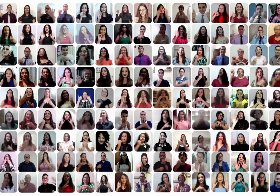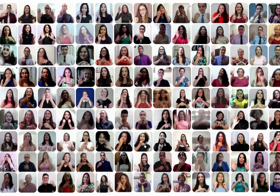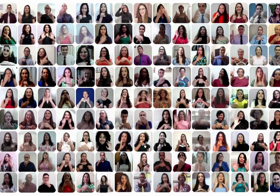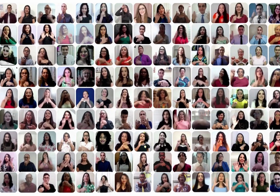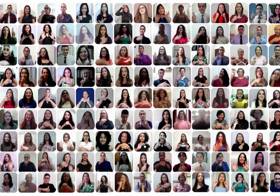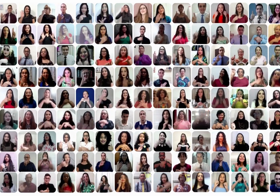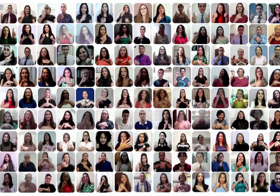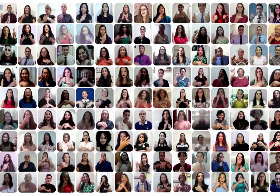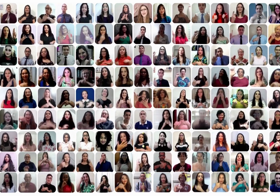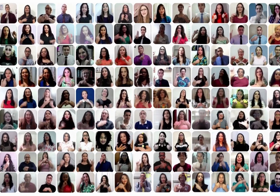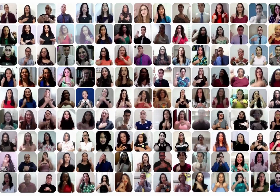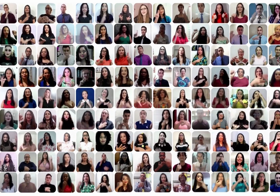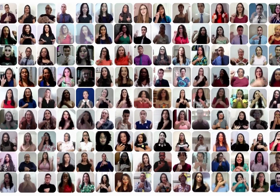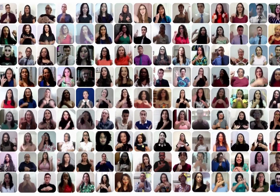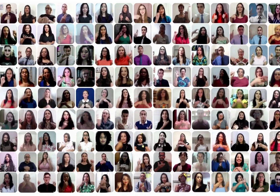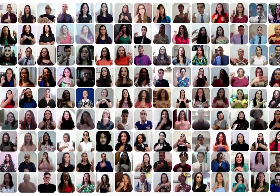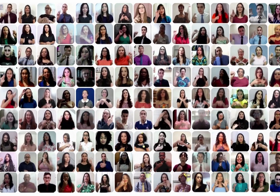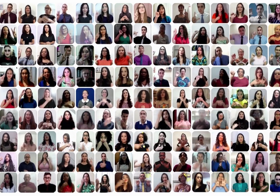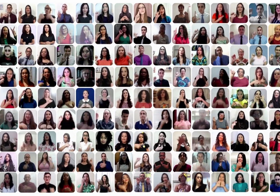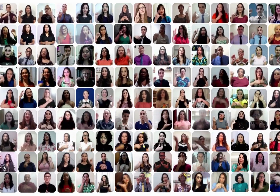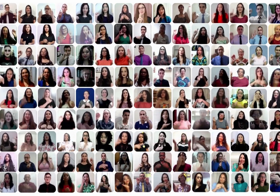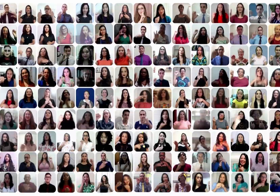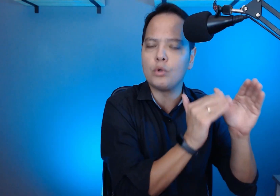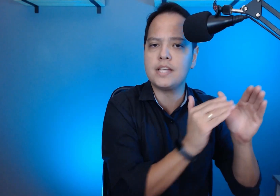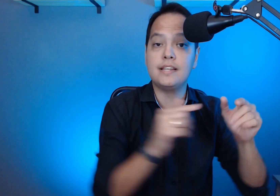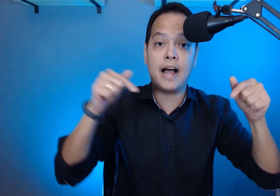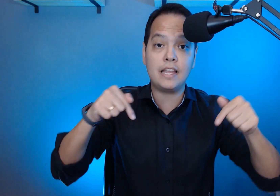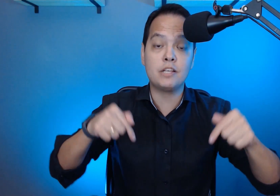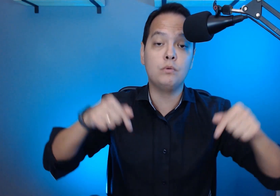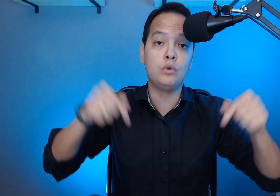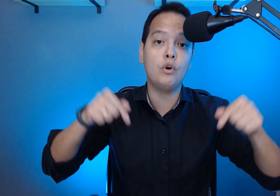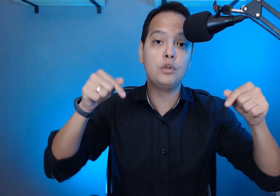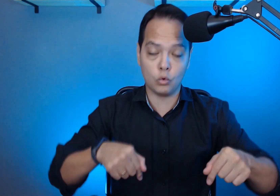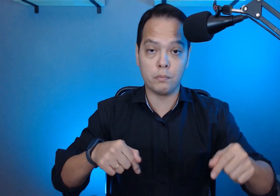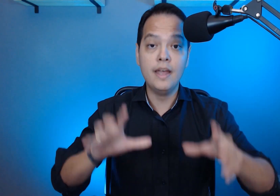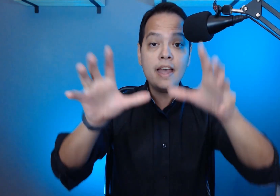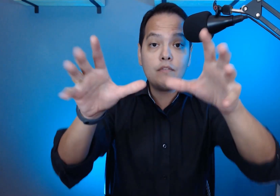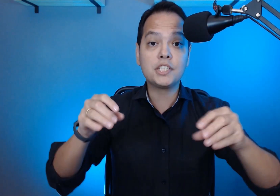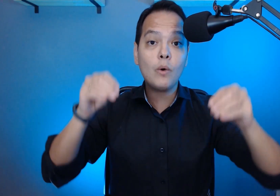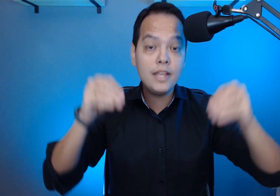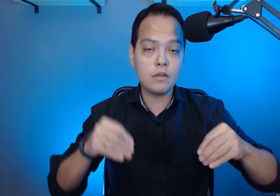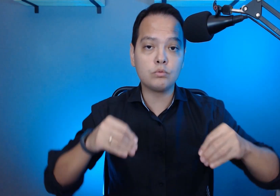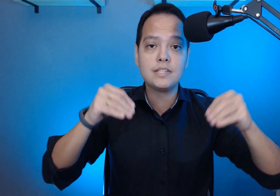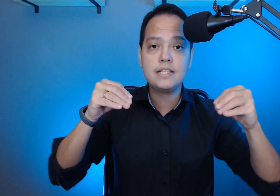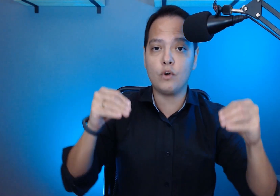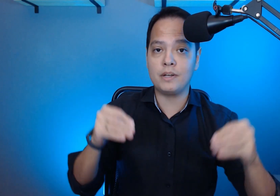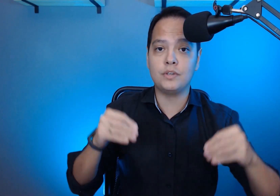já passou por este processo e você pode ver as formaturas de todos eles aqui mesmo no YouTube. Eu vou deixar o link com todas as informações